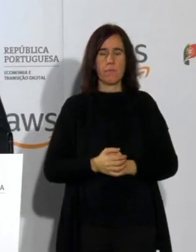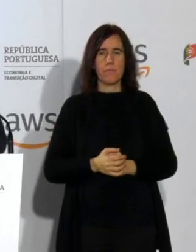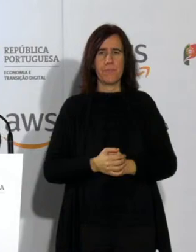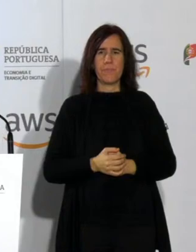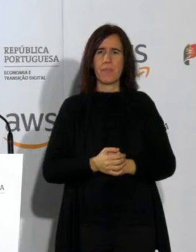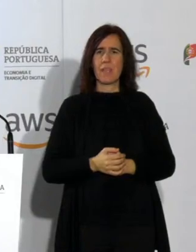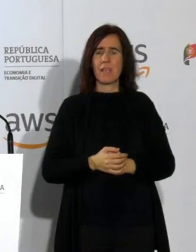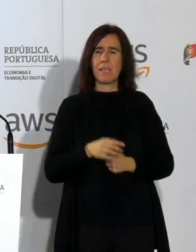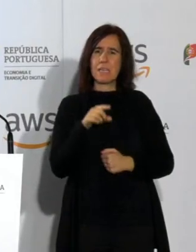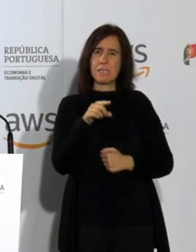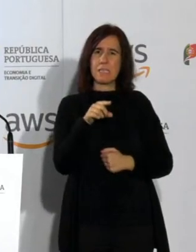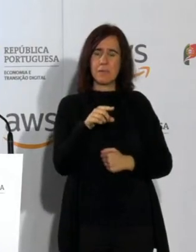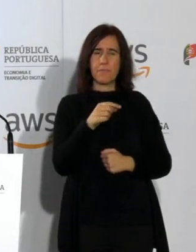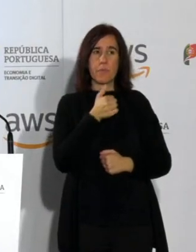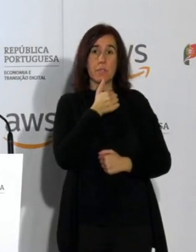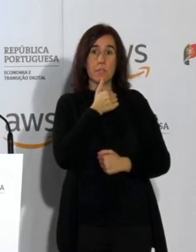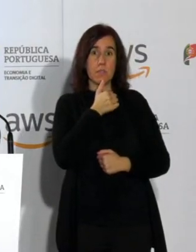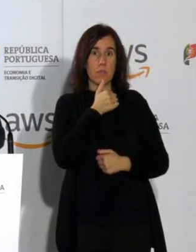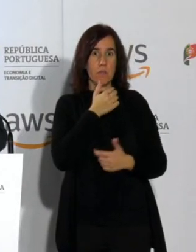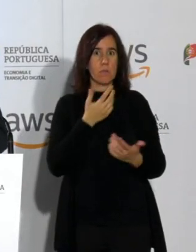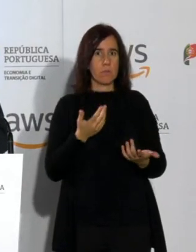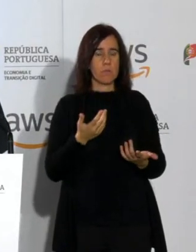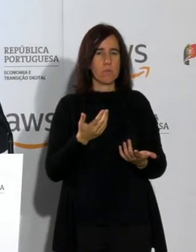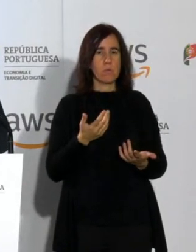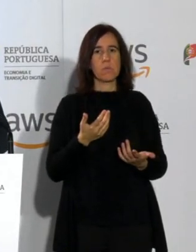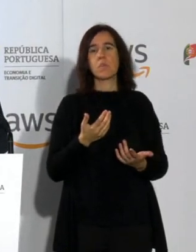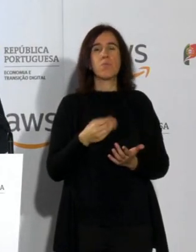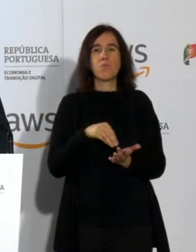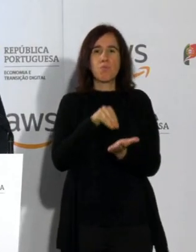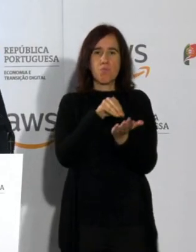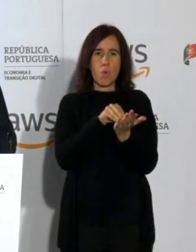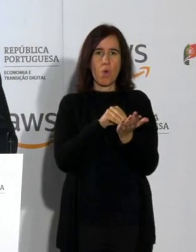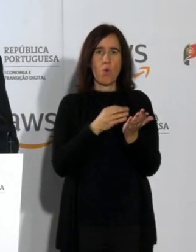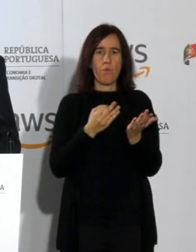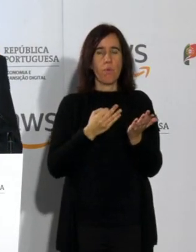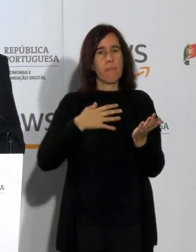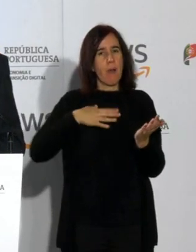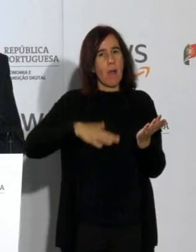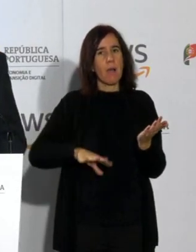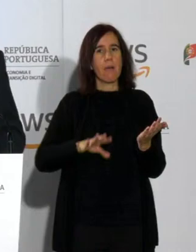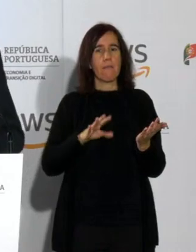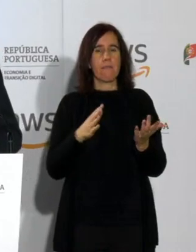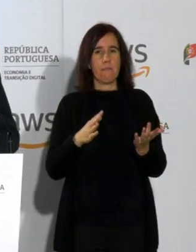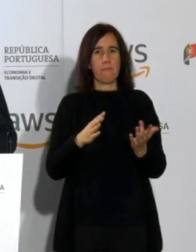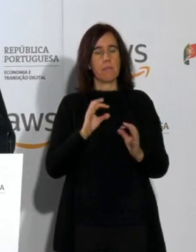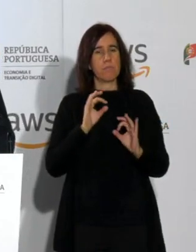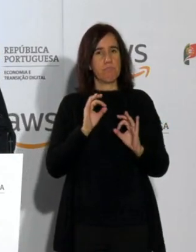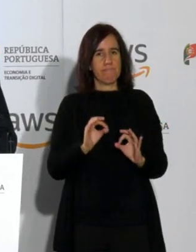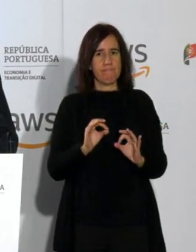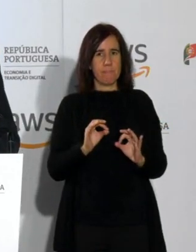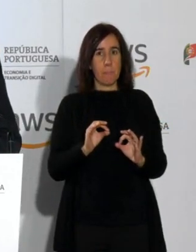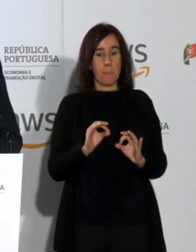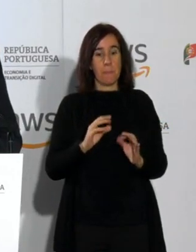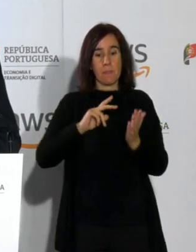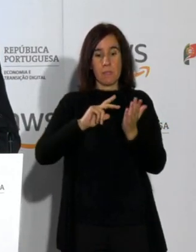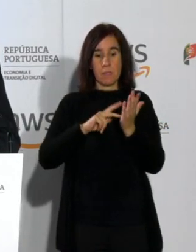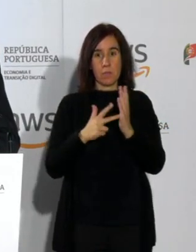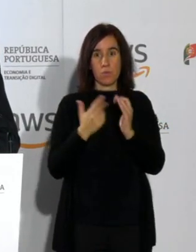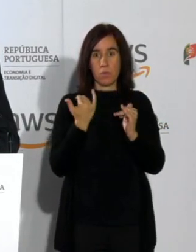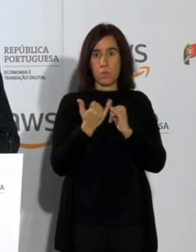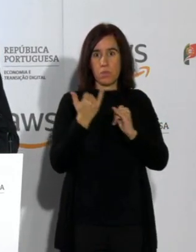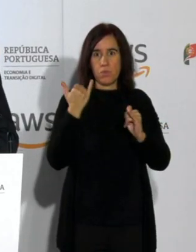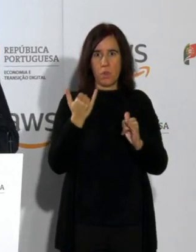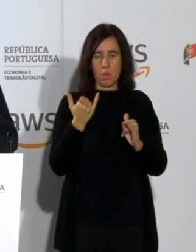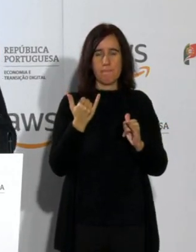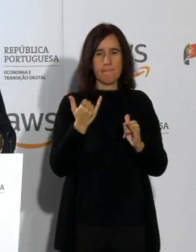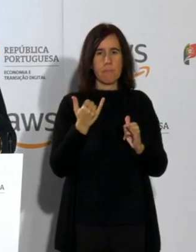nessa decisão, estabelecemos o propósito de utilizar as tecnologias digitais